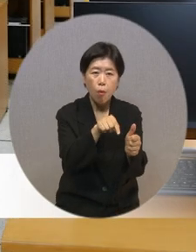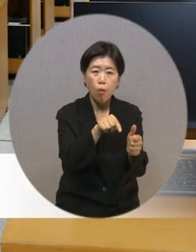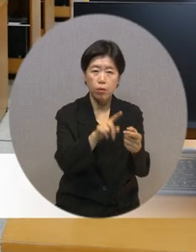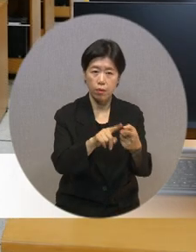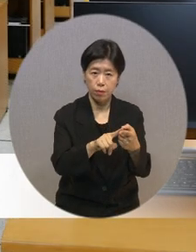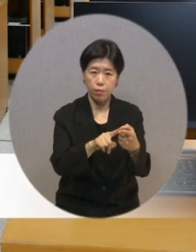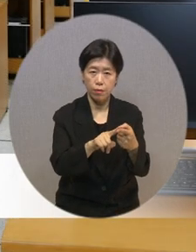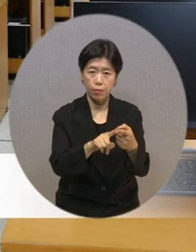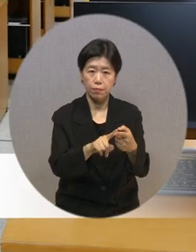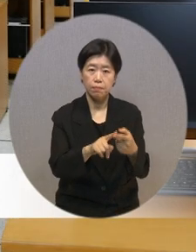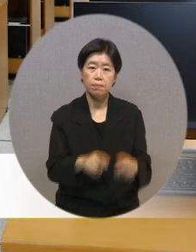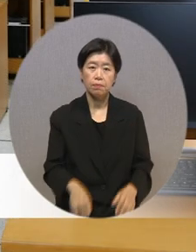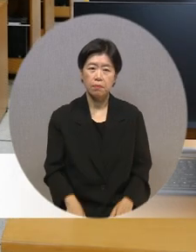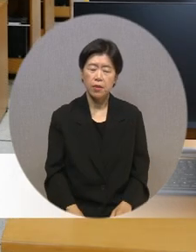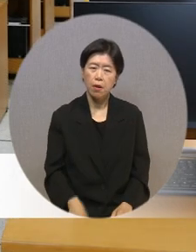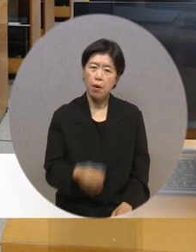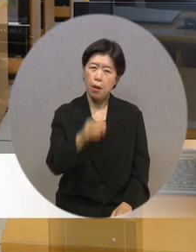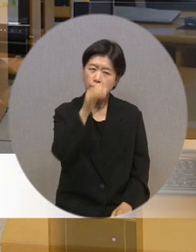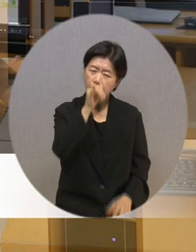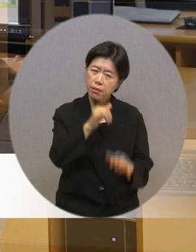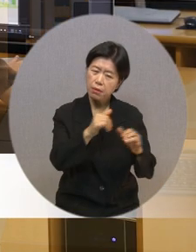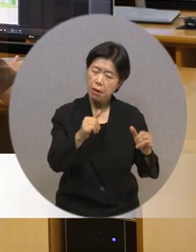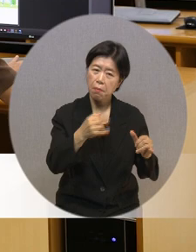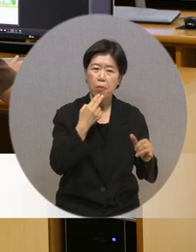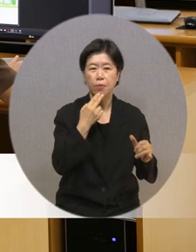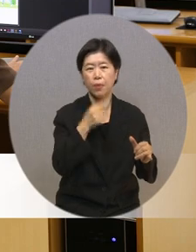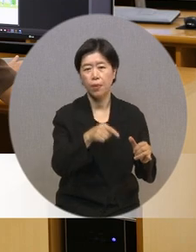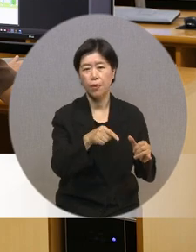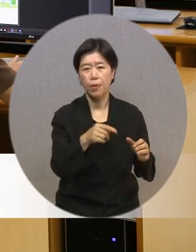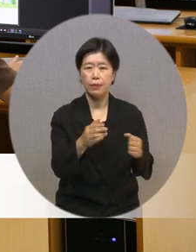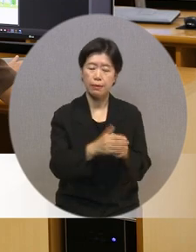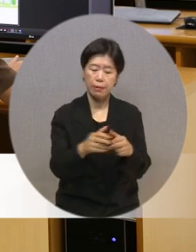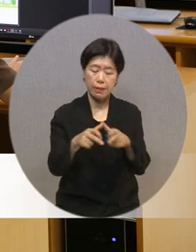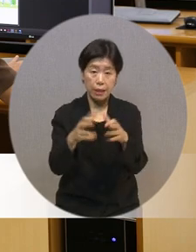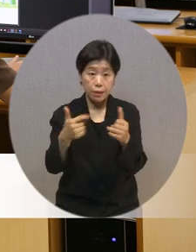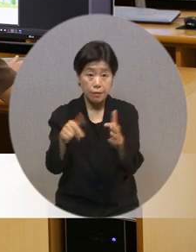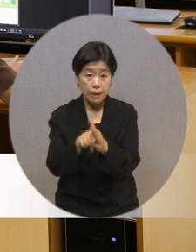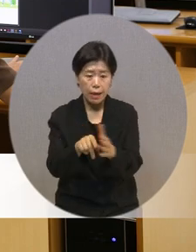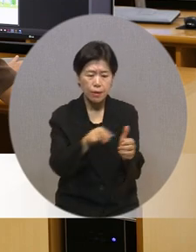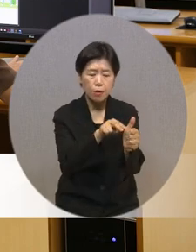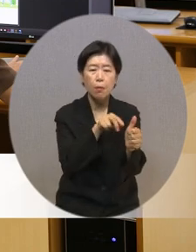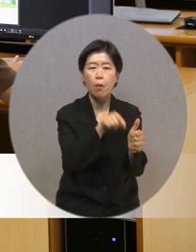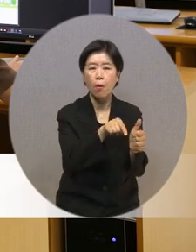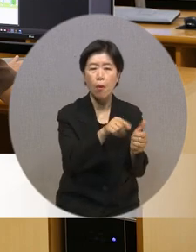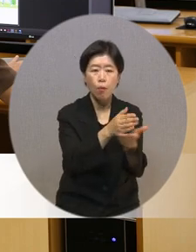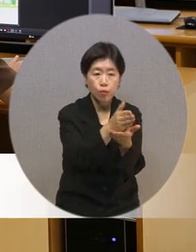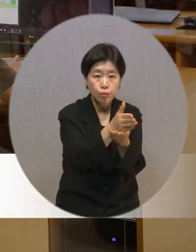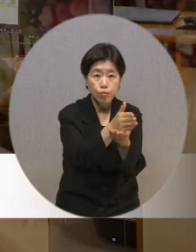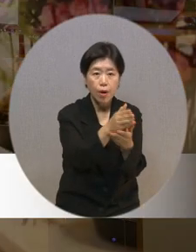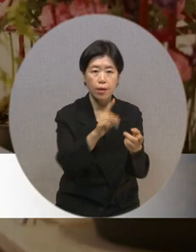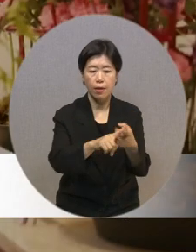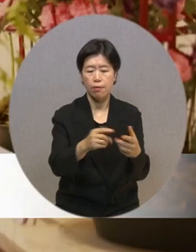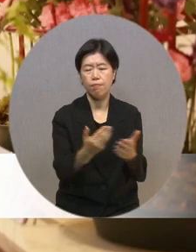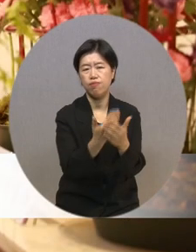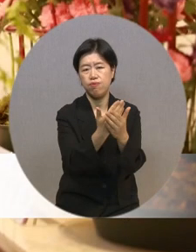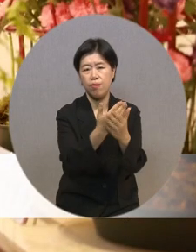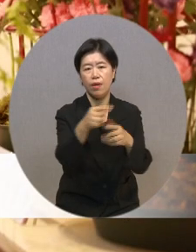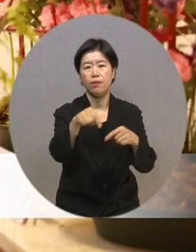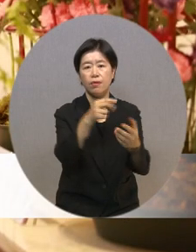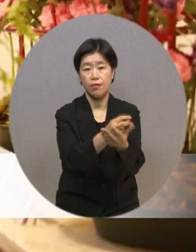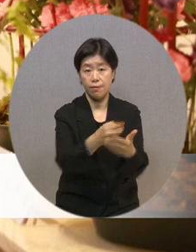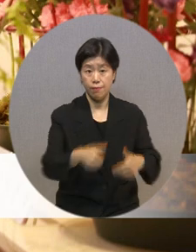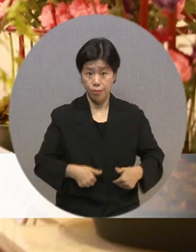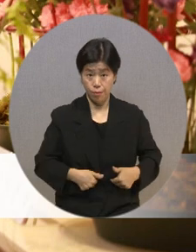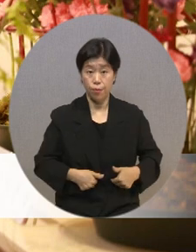다루는 종목에서는 입상자가 나오지 않아 장애인들을 위한 정보와 역량을 키우는 정책 개발이 필요할